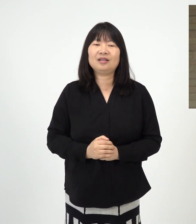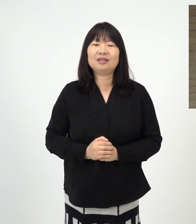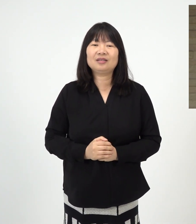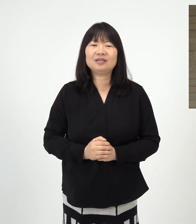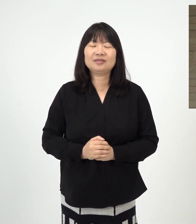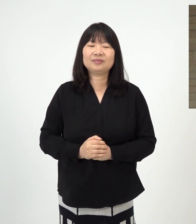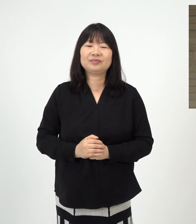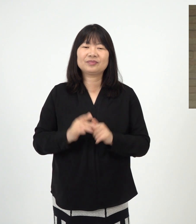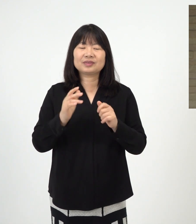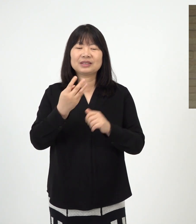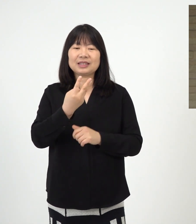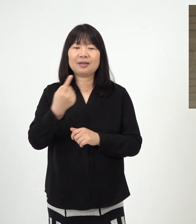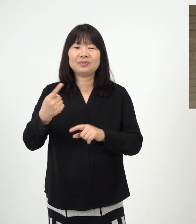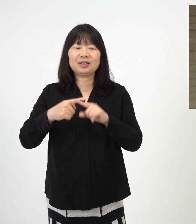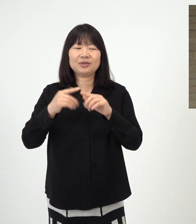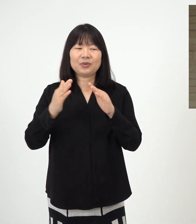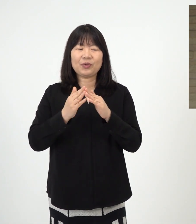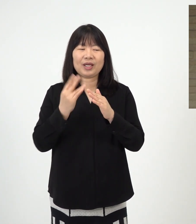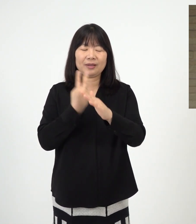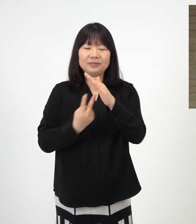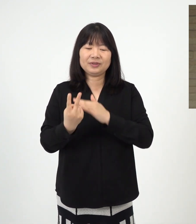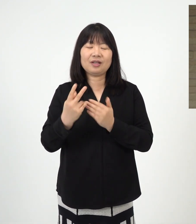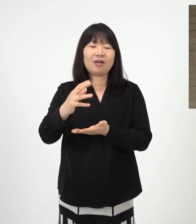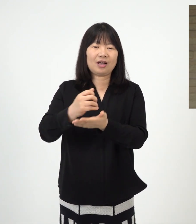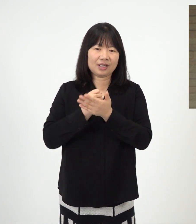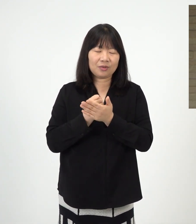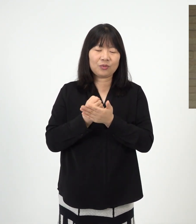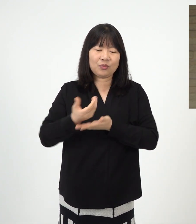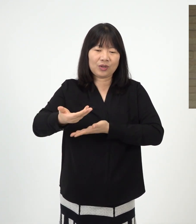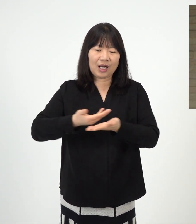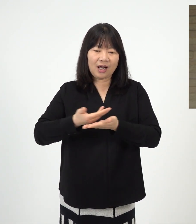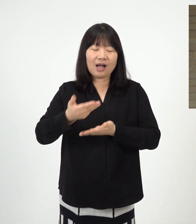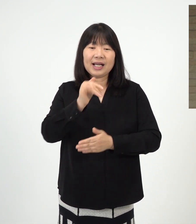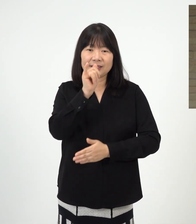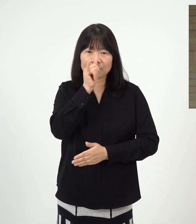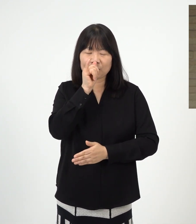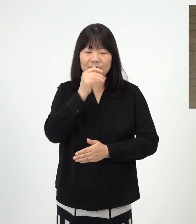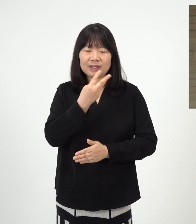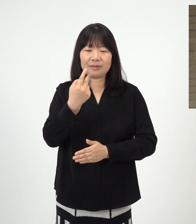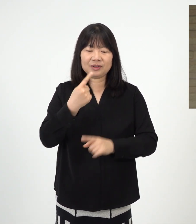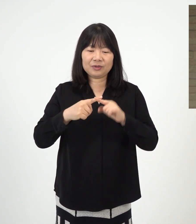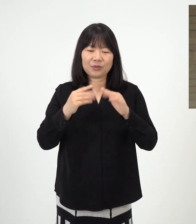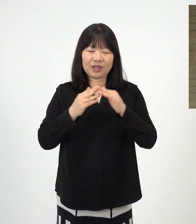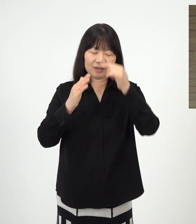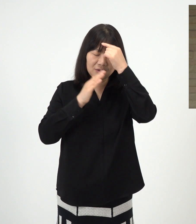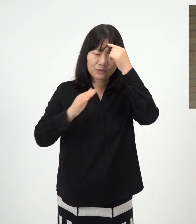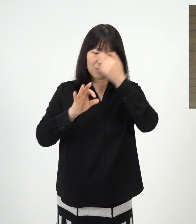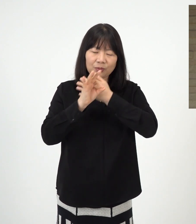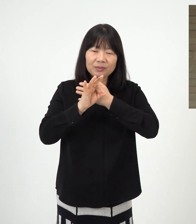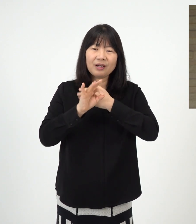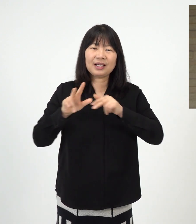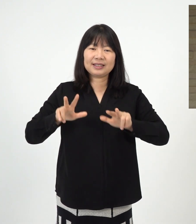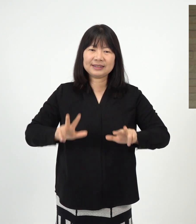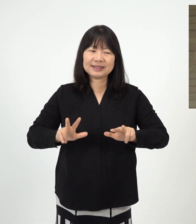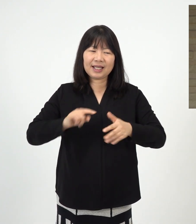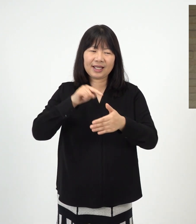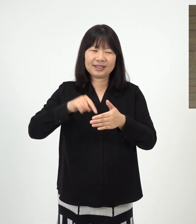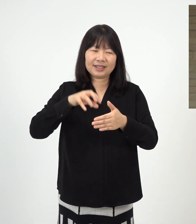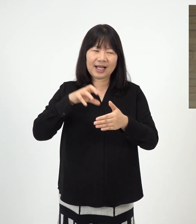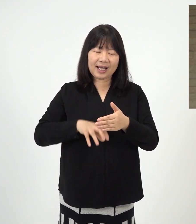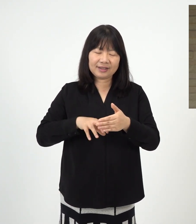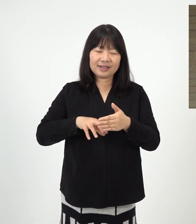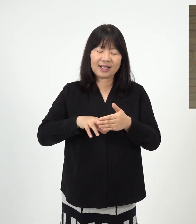적어도 삼일교회 비전을 공유하고 삼일교회 성도들이라면 이제 그